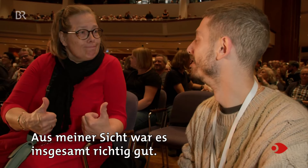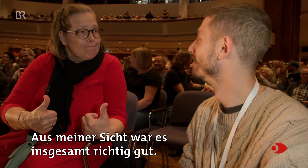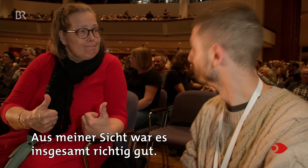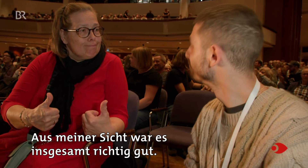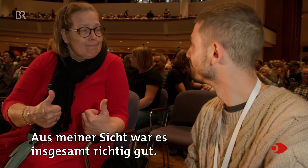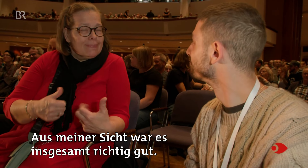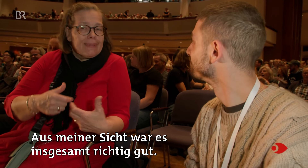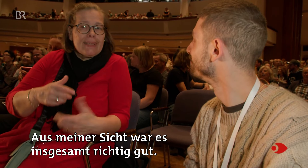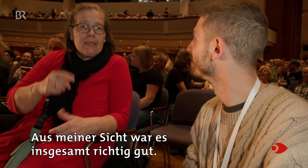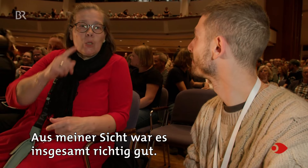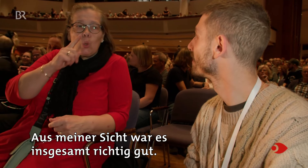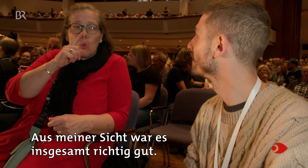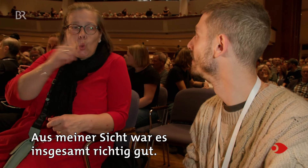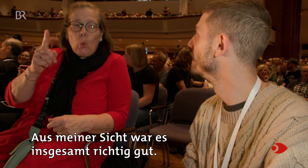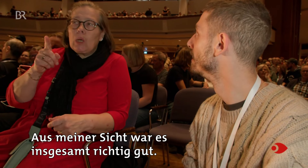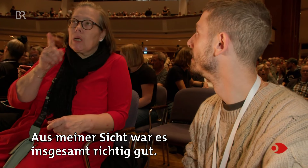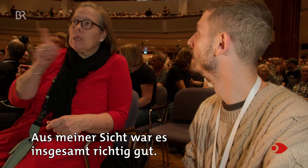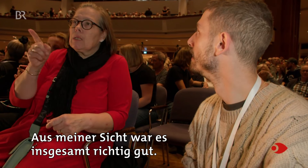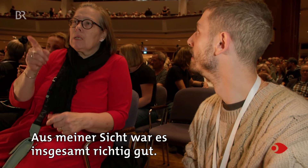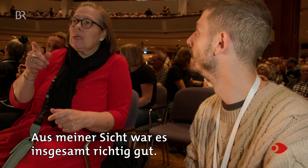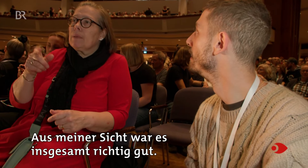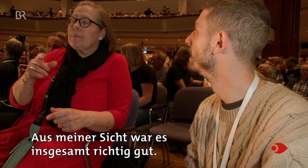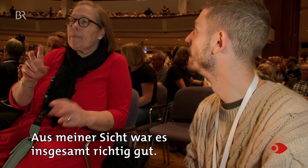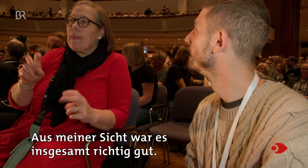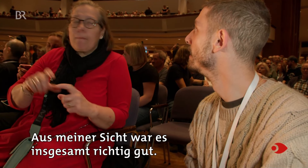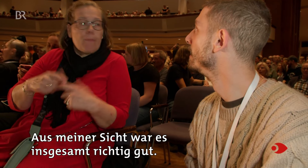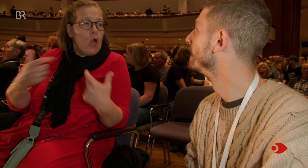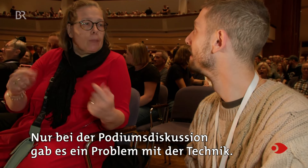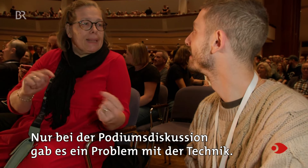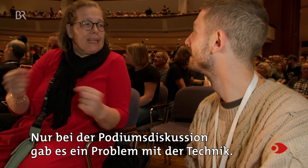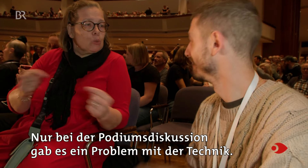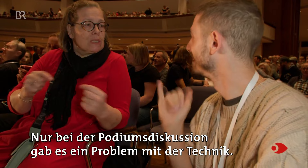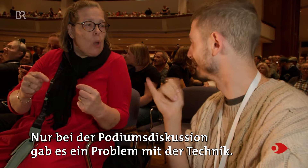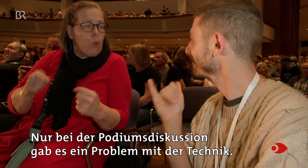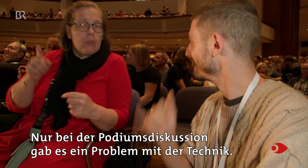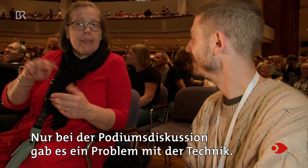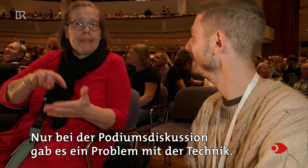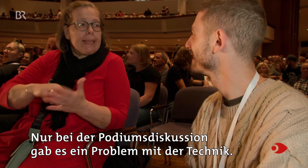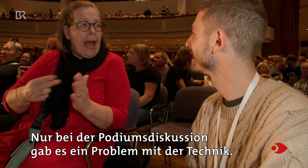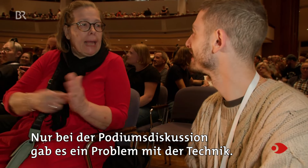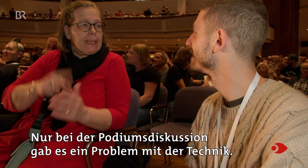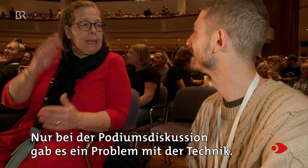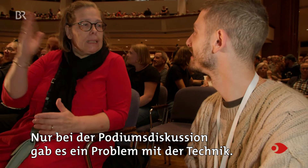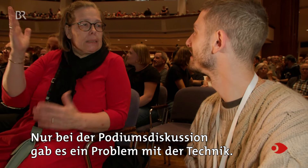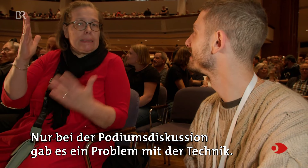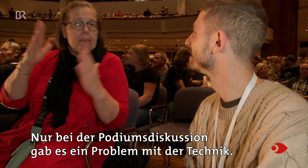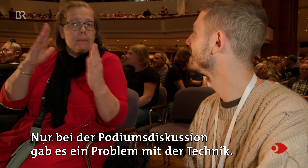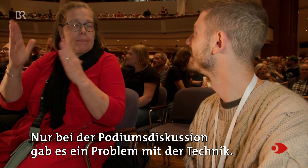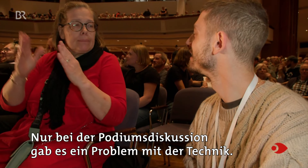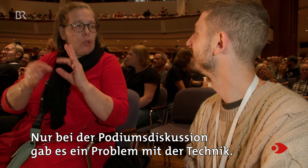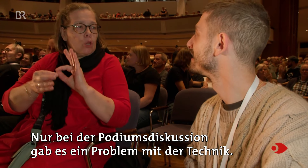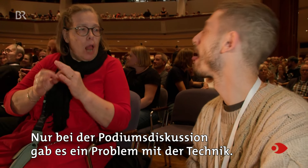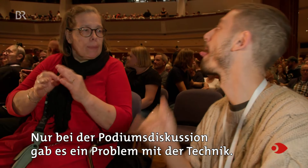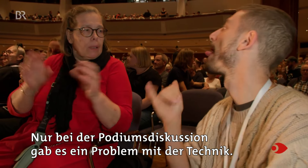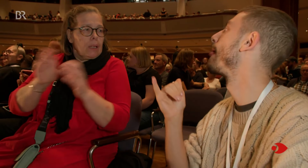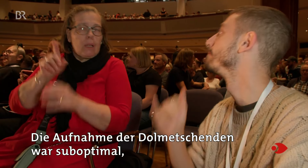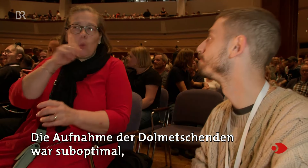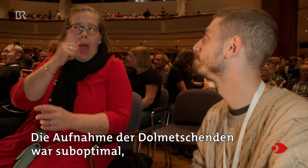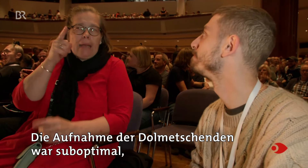Aus meiner Sicht war es insgesamt richtig gut. Nur bei der Podiumsdiskussion gab es ein Problem mit der